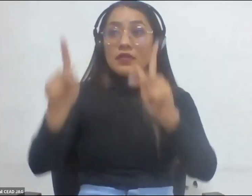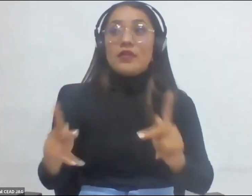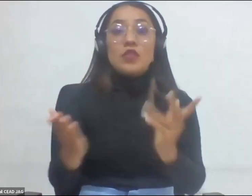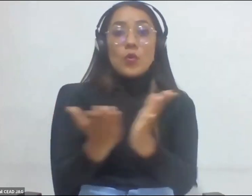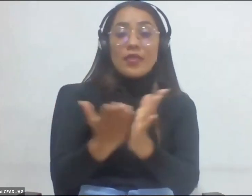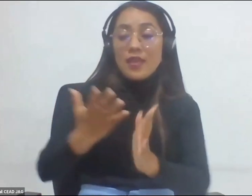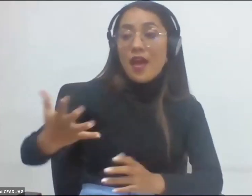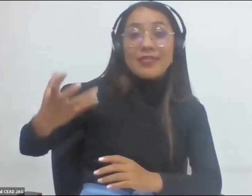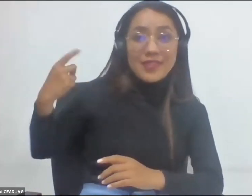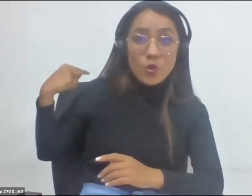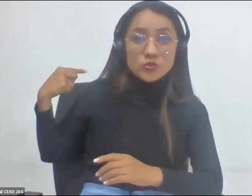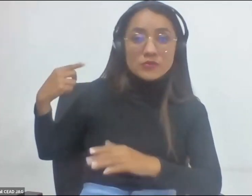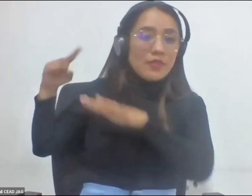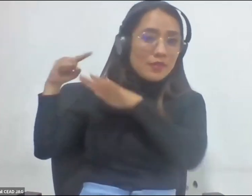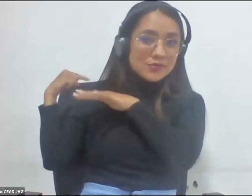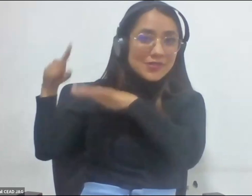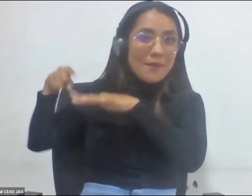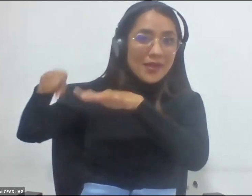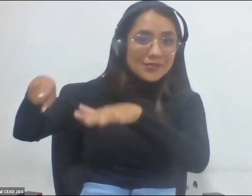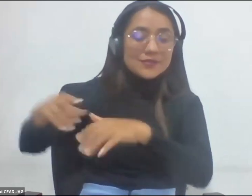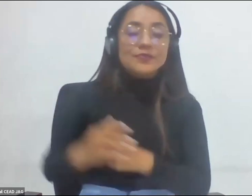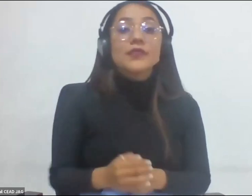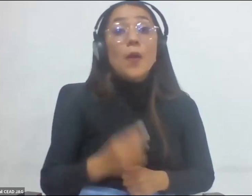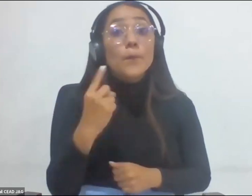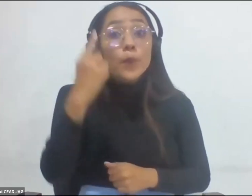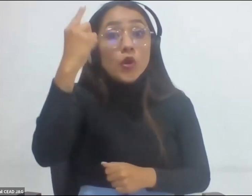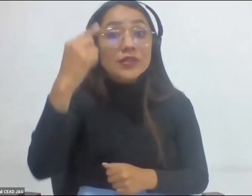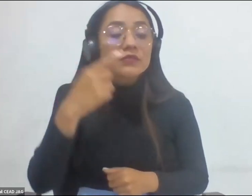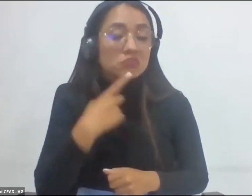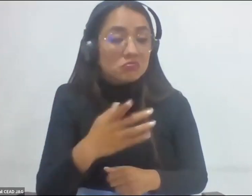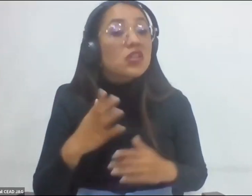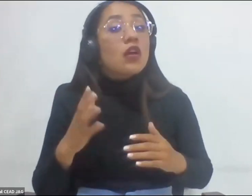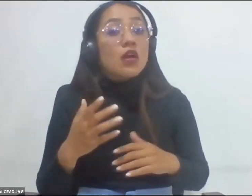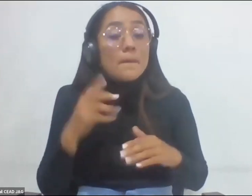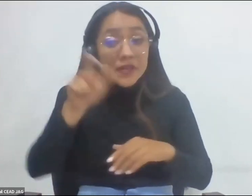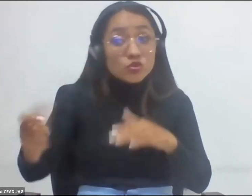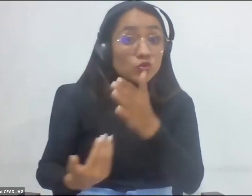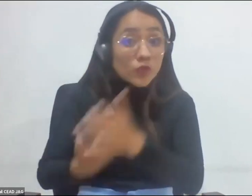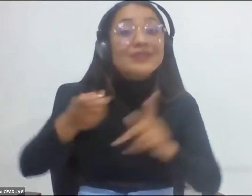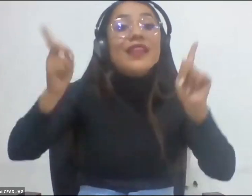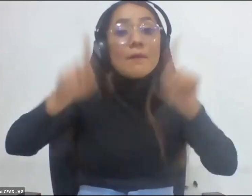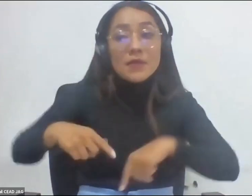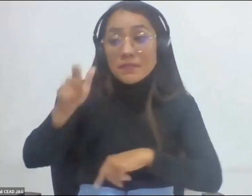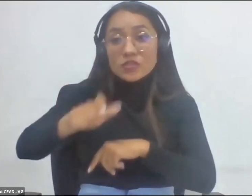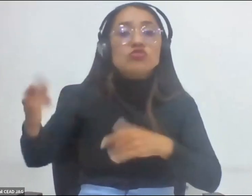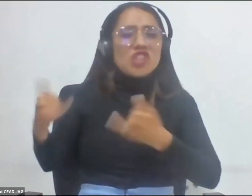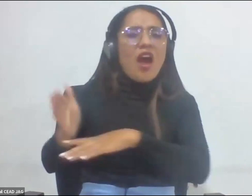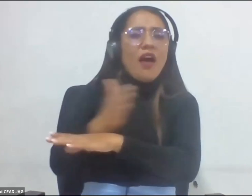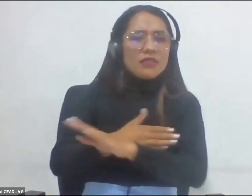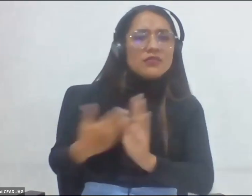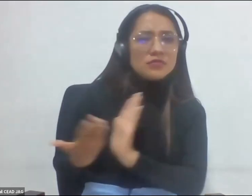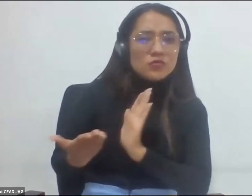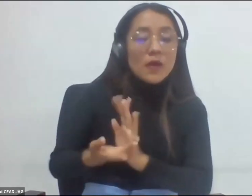antiguos la política como lo mencionaba el doctor Juan Carlos cubre estudiantes nuevos y antiguos pero con la salvedad de que para la Universidad